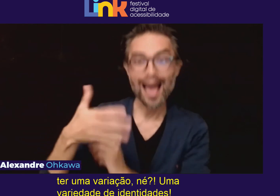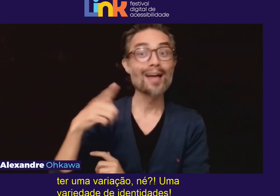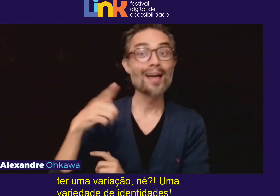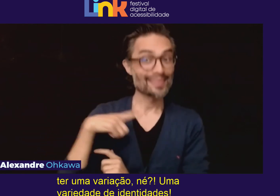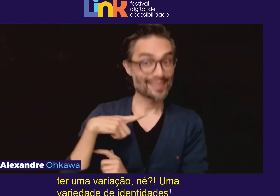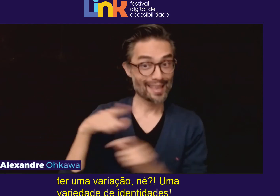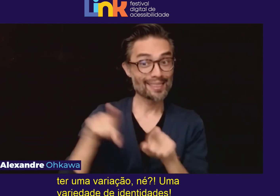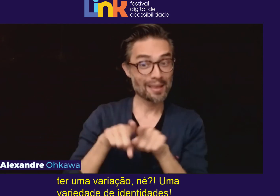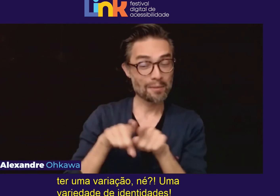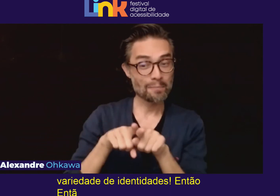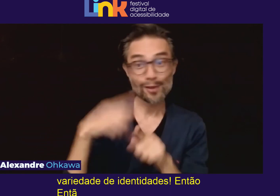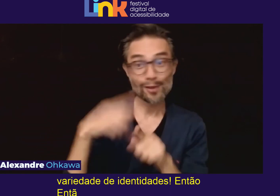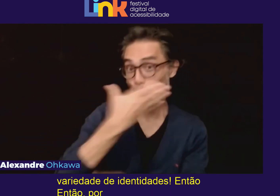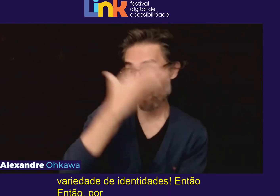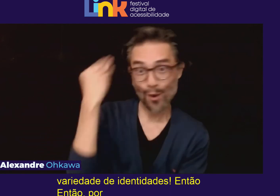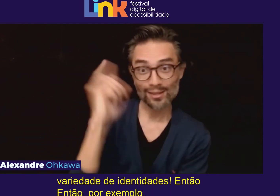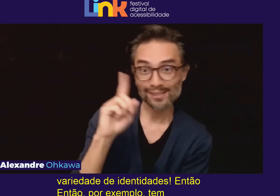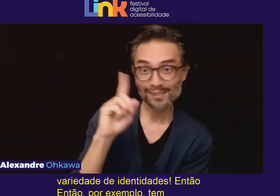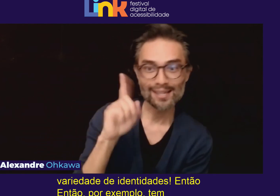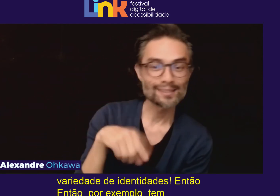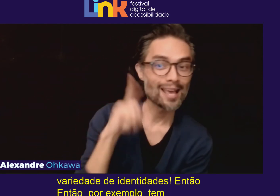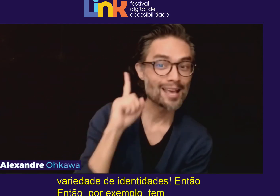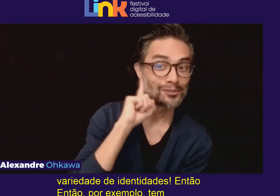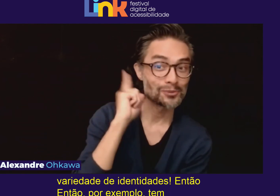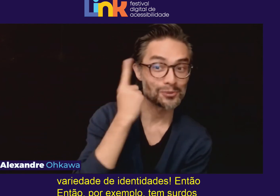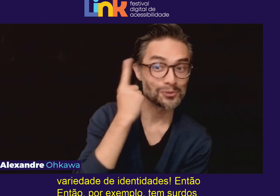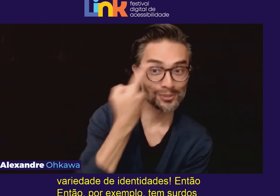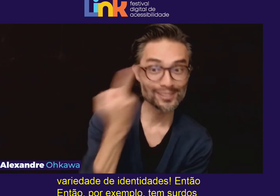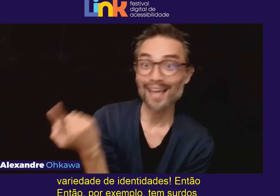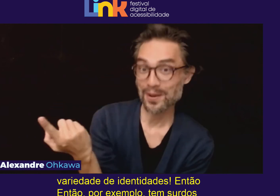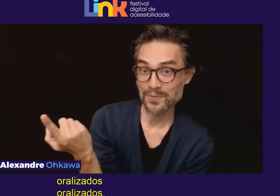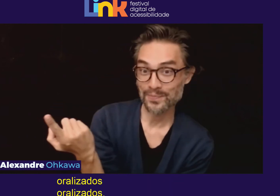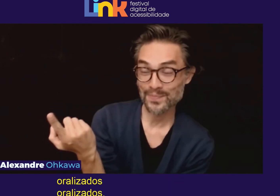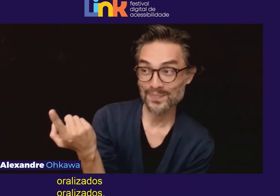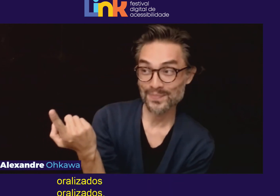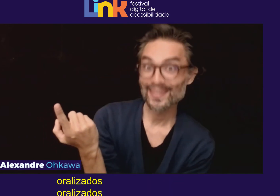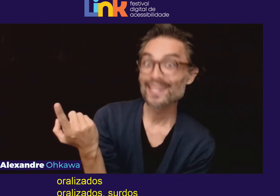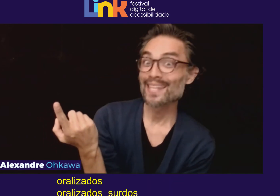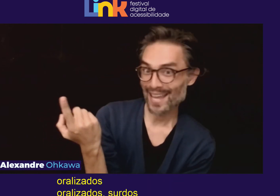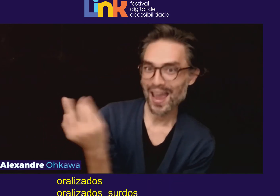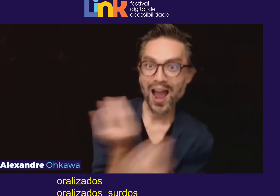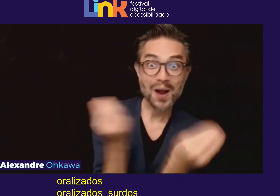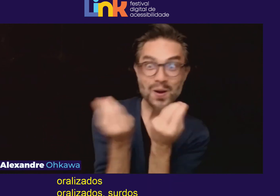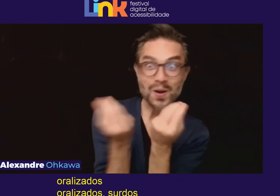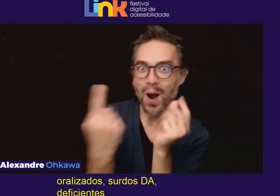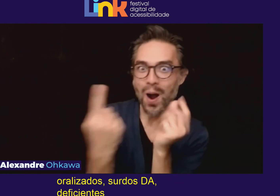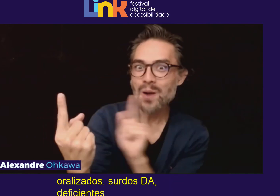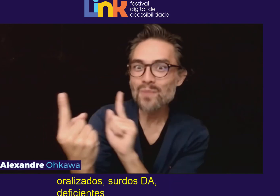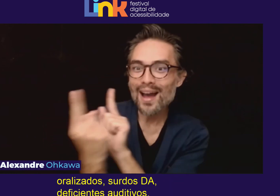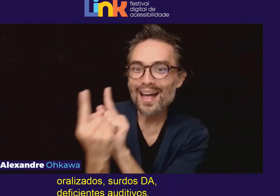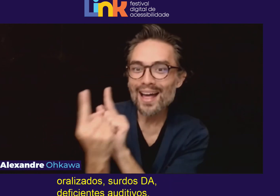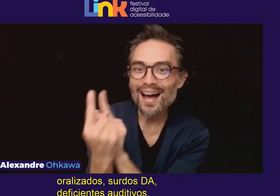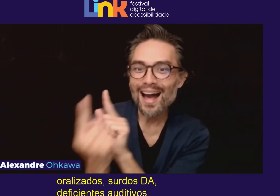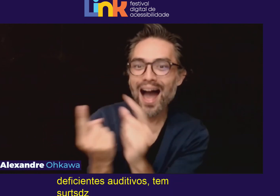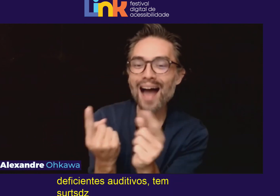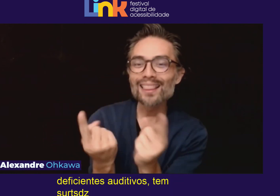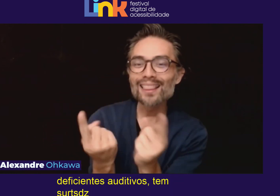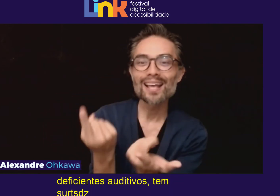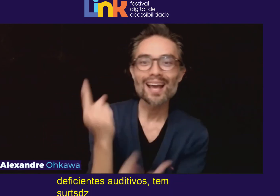surdos oralizados, surdos DA, deficientes auditivos, tem surdos sinalizados, tem surdo cego. Então,